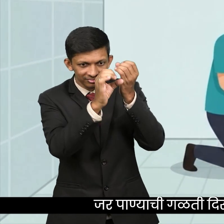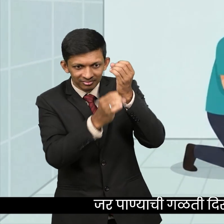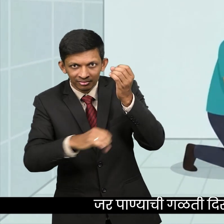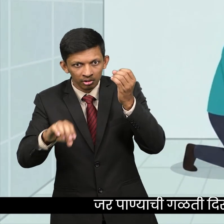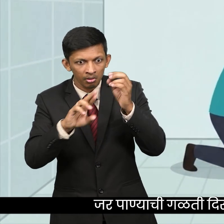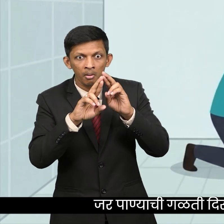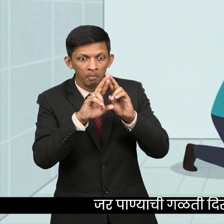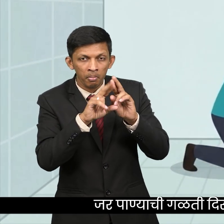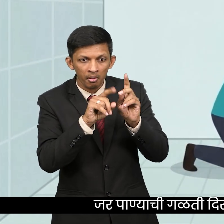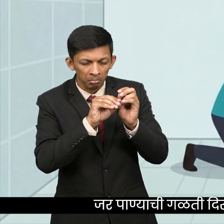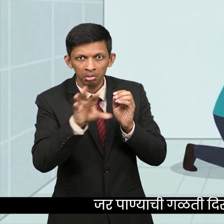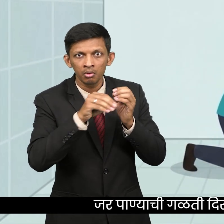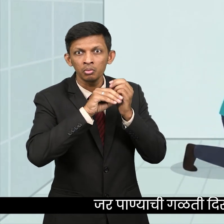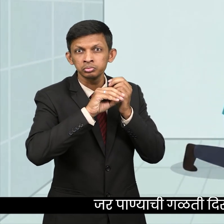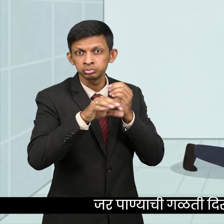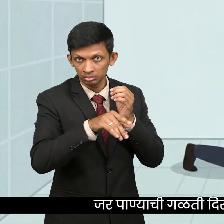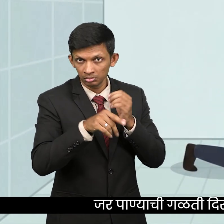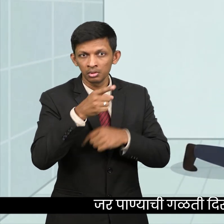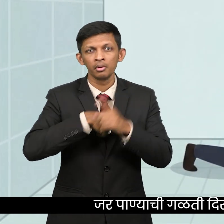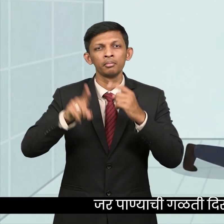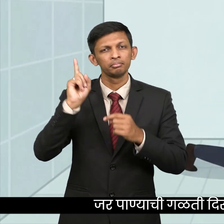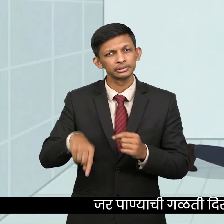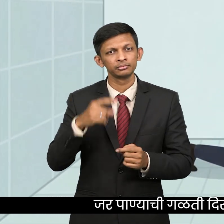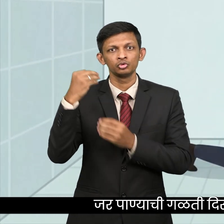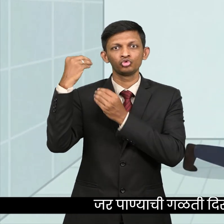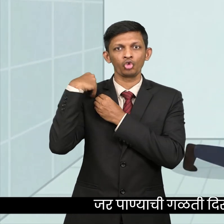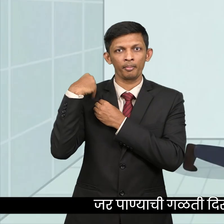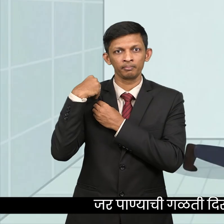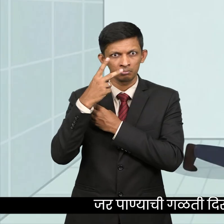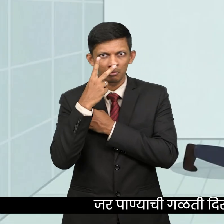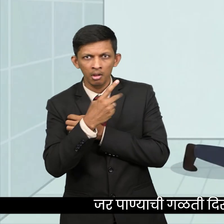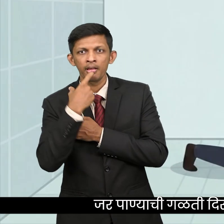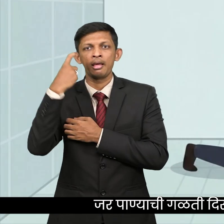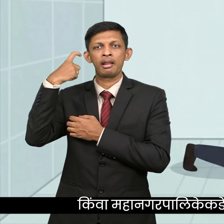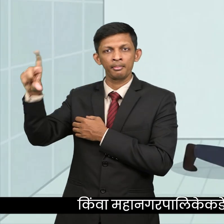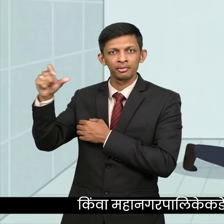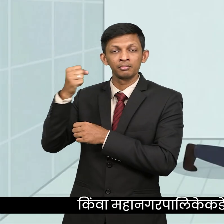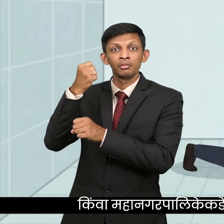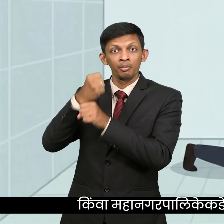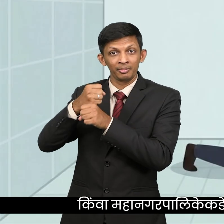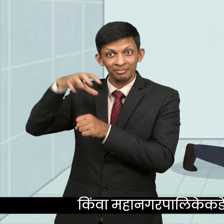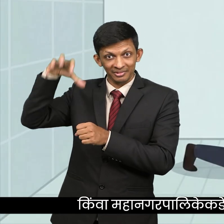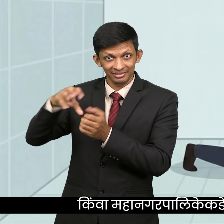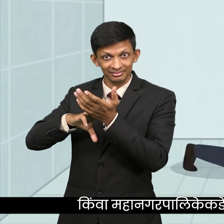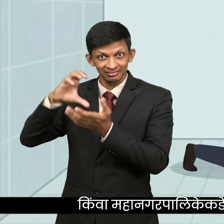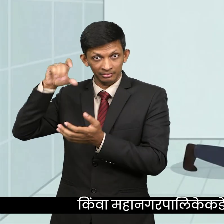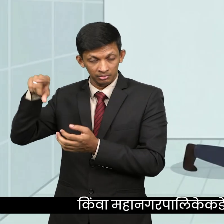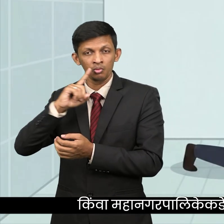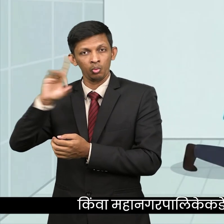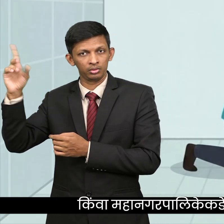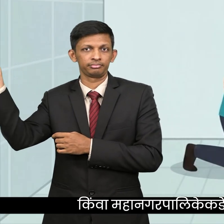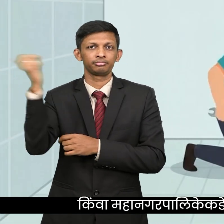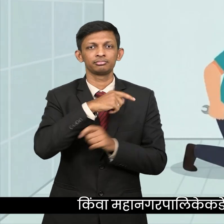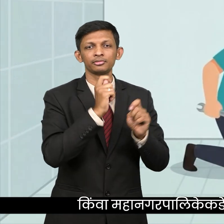जर पाण्याची गळती दिसून आली तर आपण आपल्या वडिलांकडे किंवा